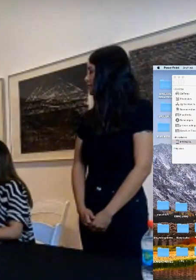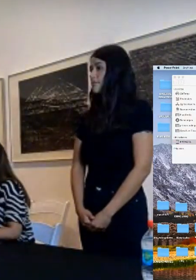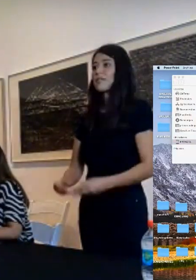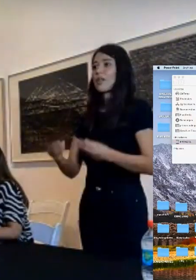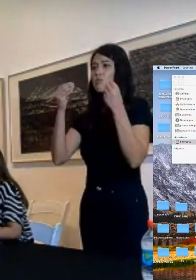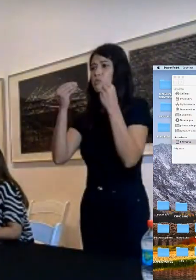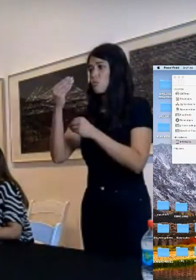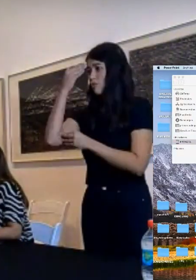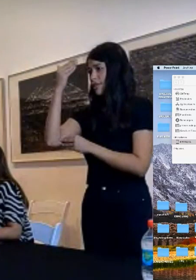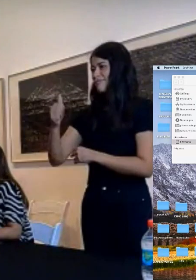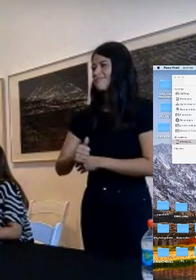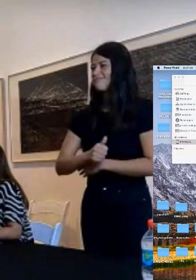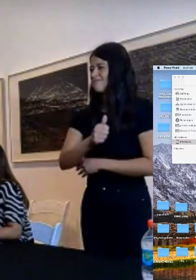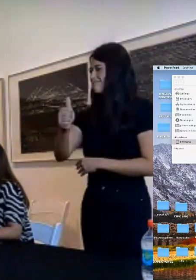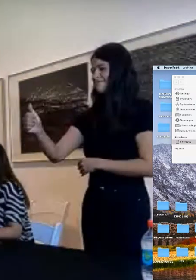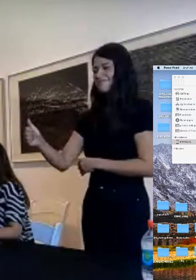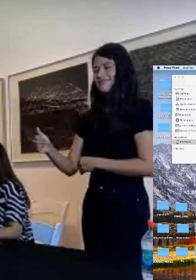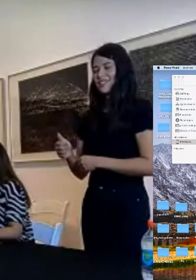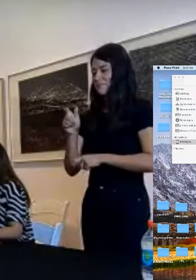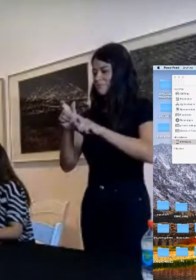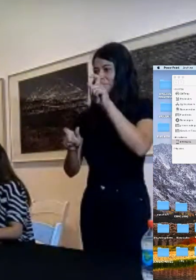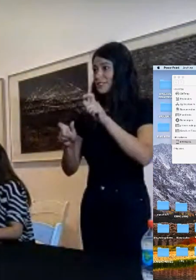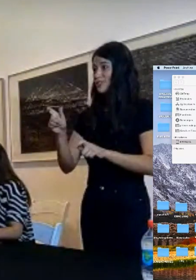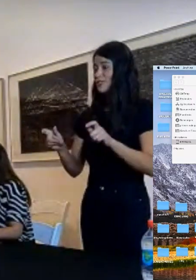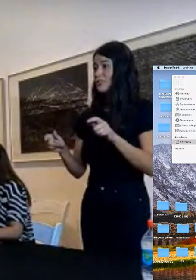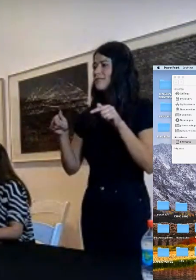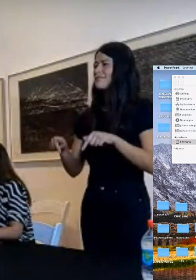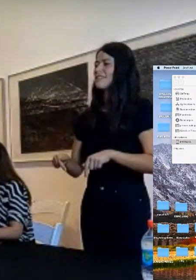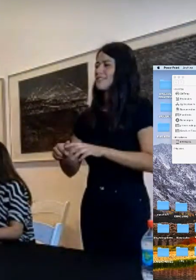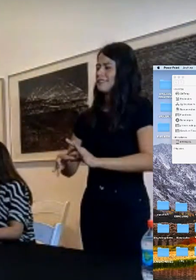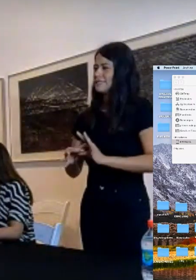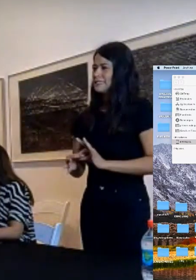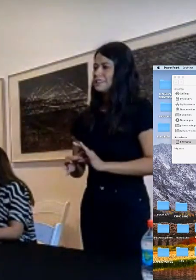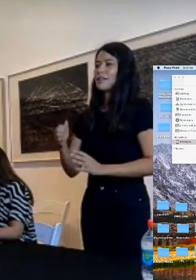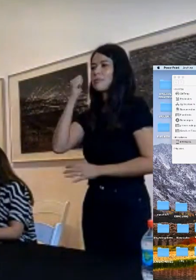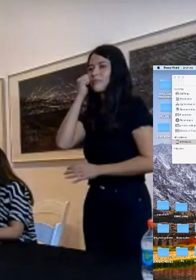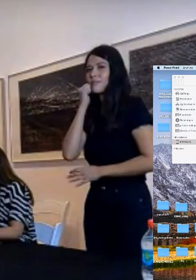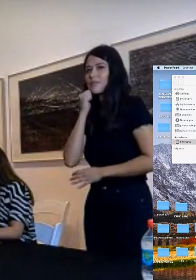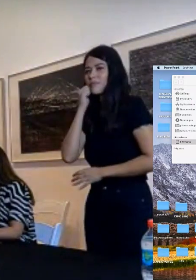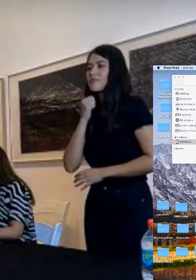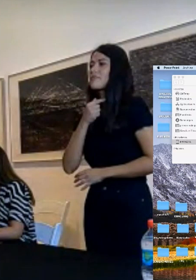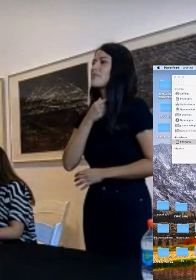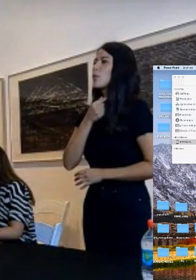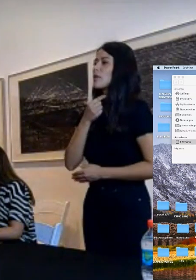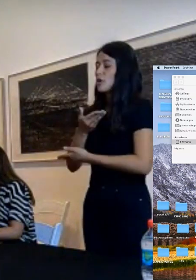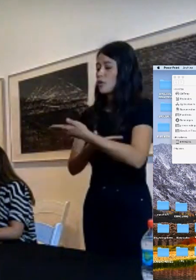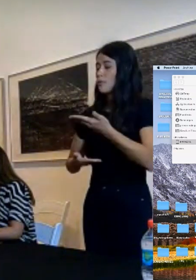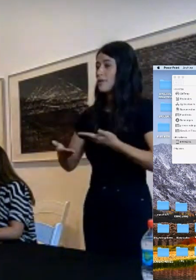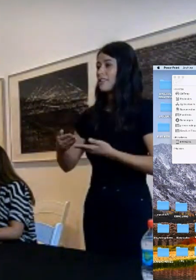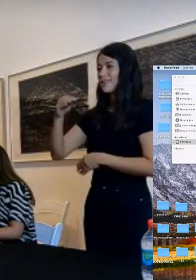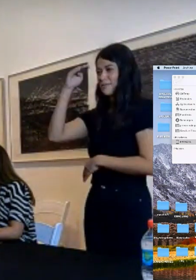Muy buenos días a todas, a todos y a todes. Es un agrado poder estar acá, compartir parte de